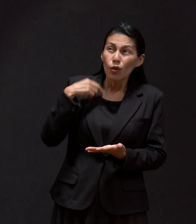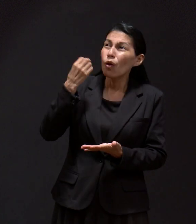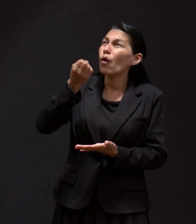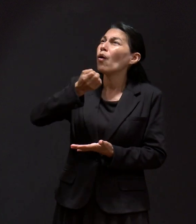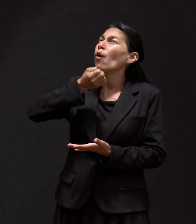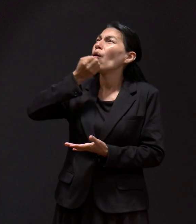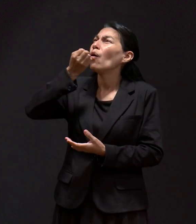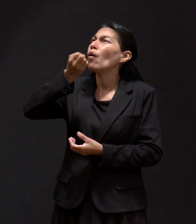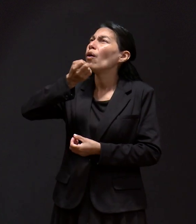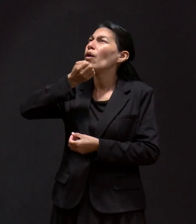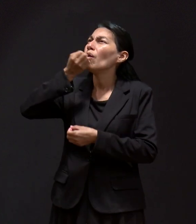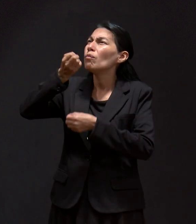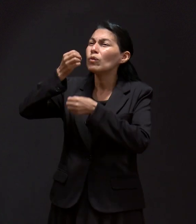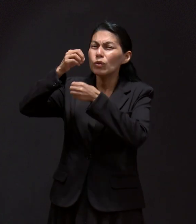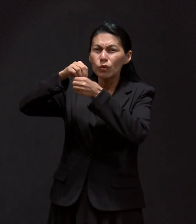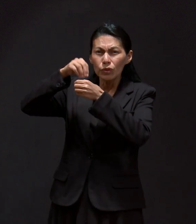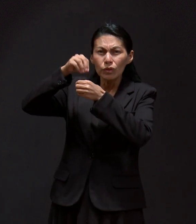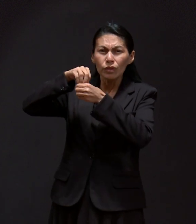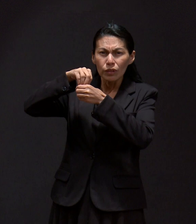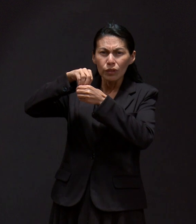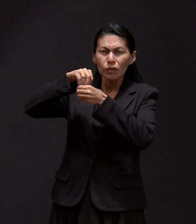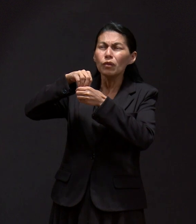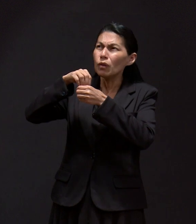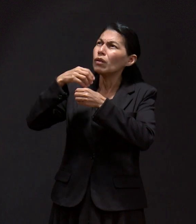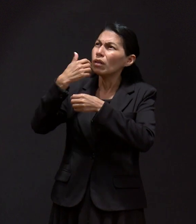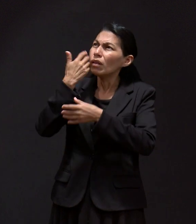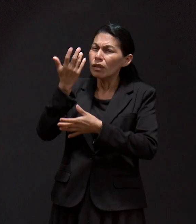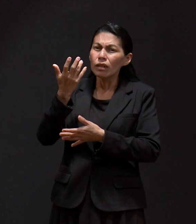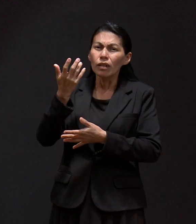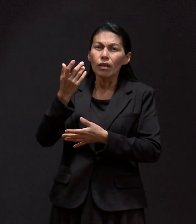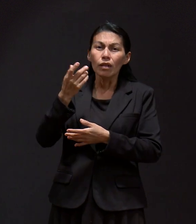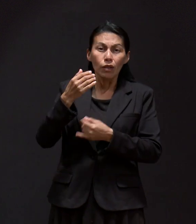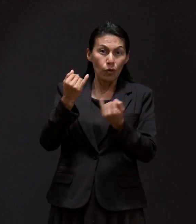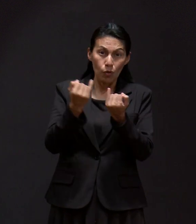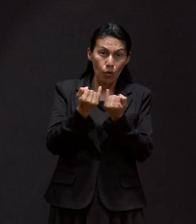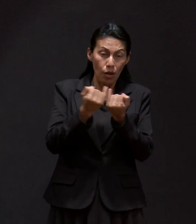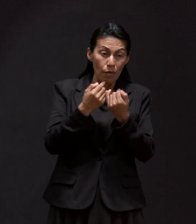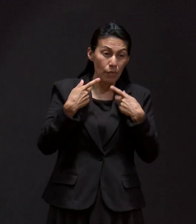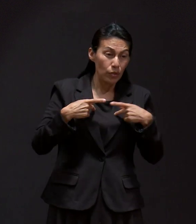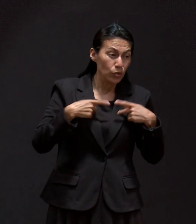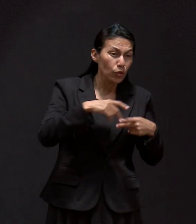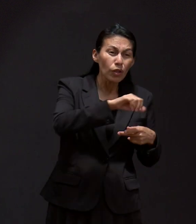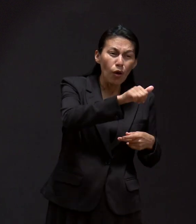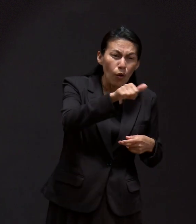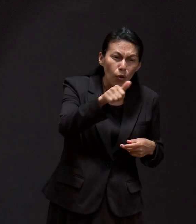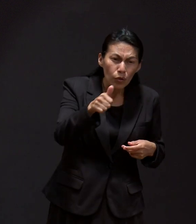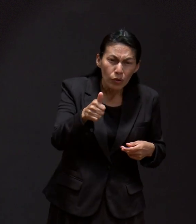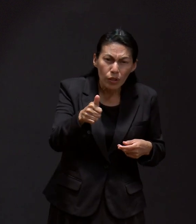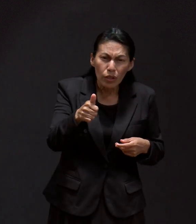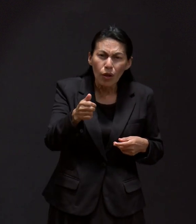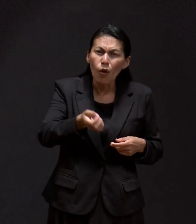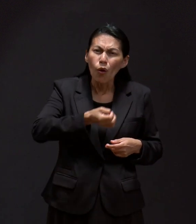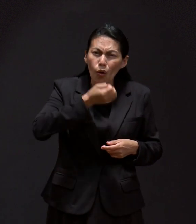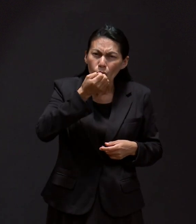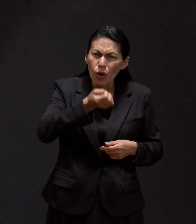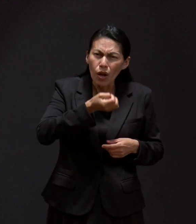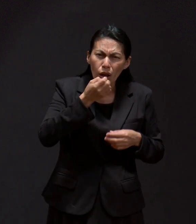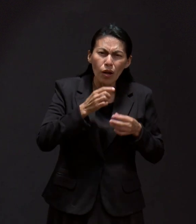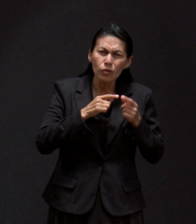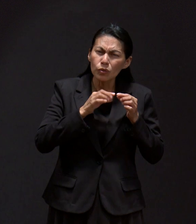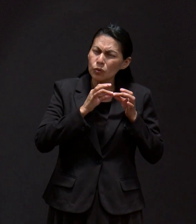también a través de la oración con otros que son hijos de dios y que se